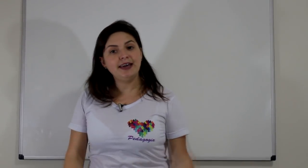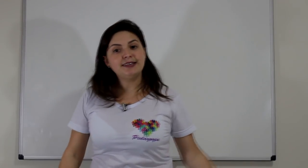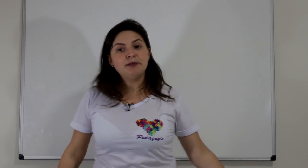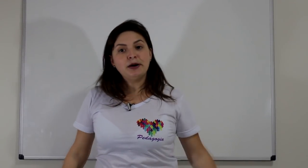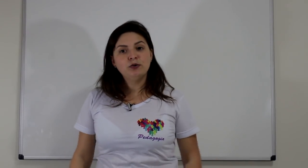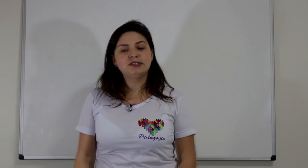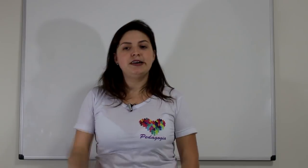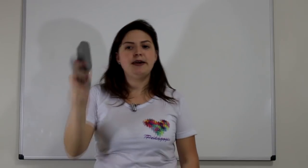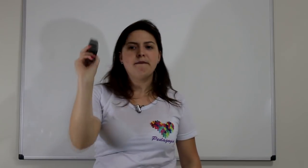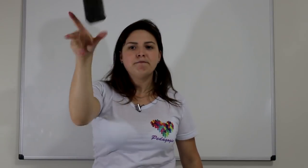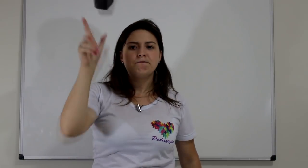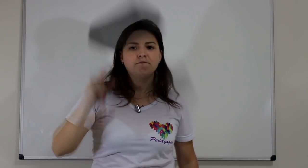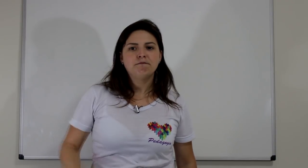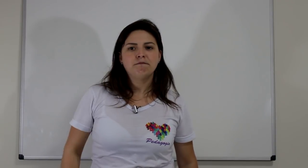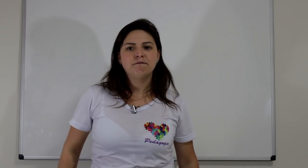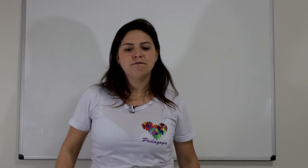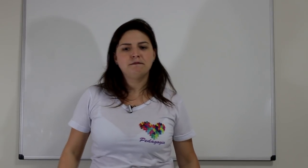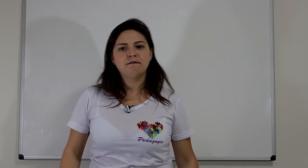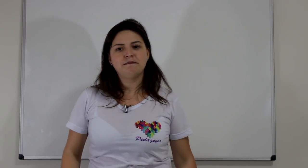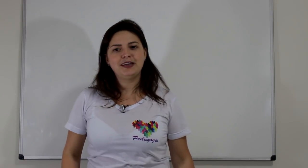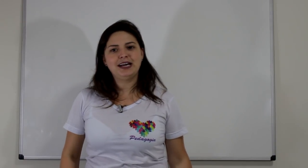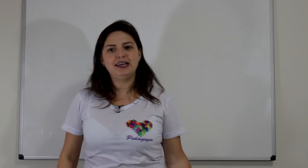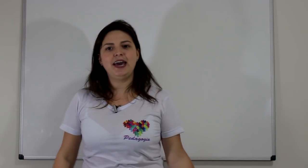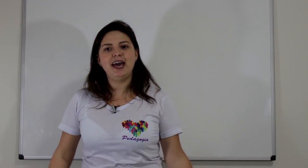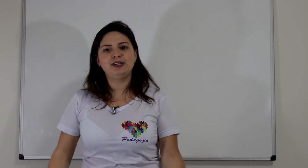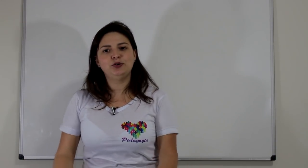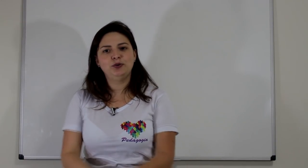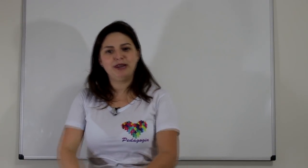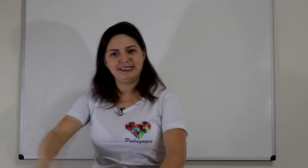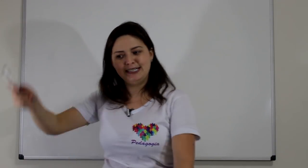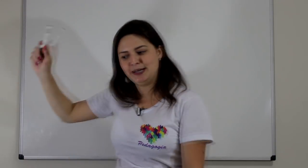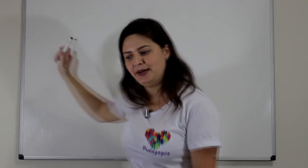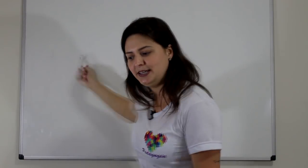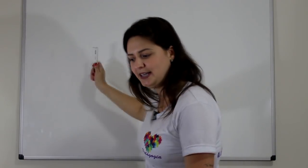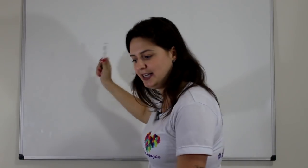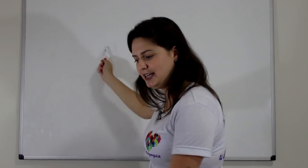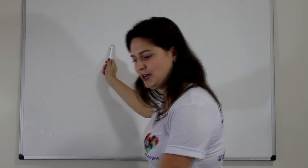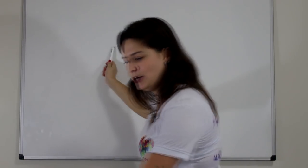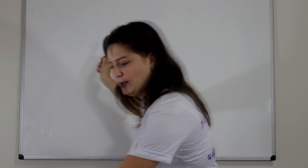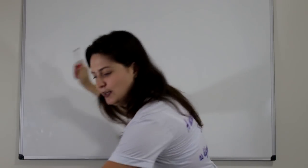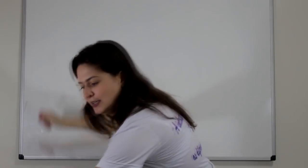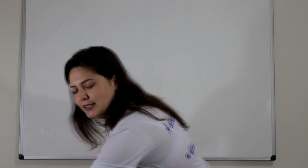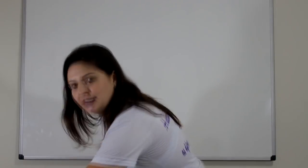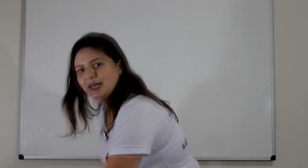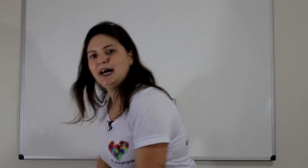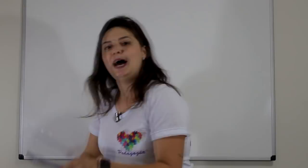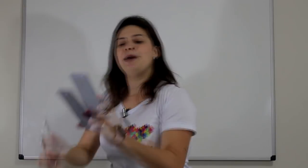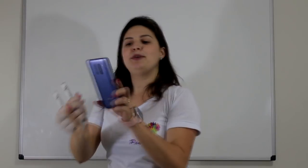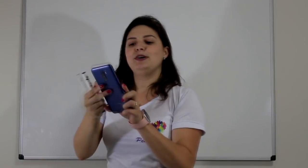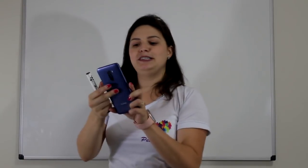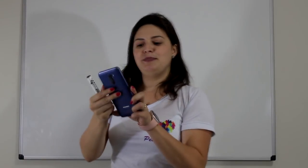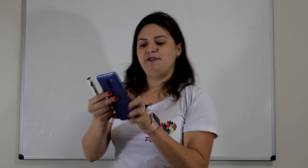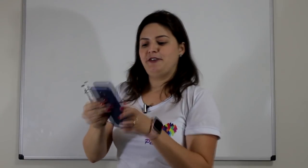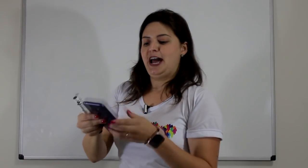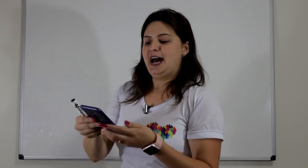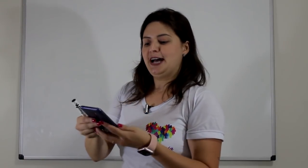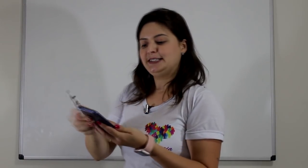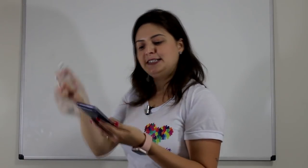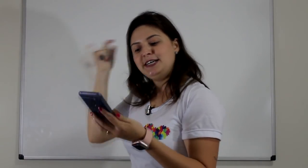essa bagunça aí? Fica quieto, presta atenção aqui, ó. A próxima